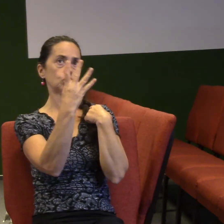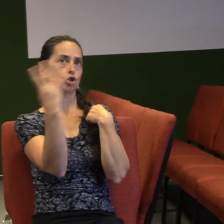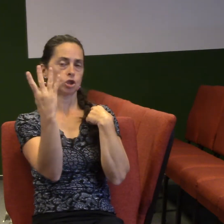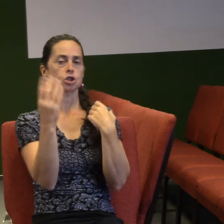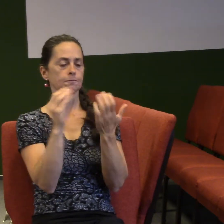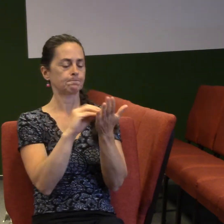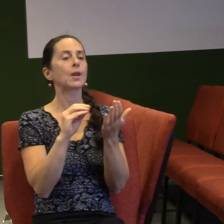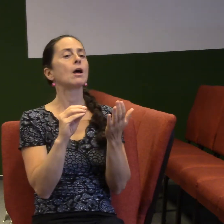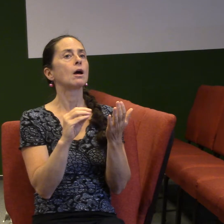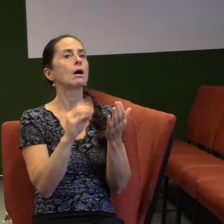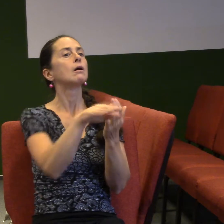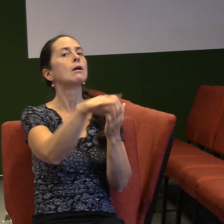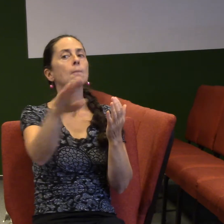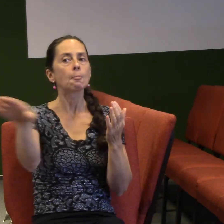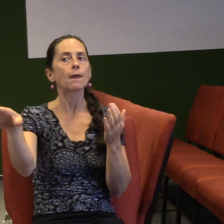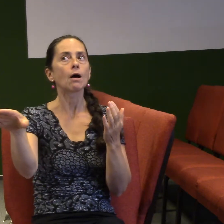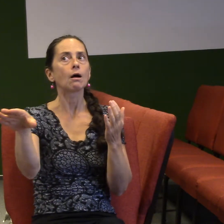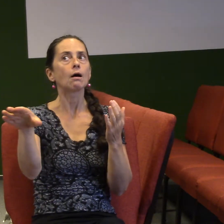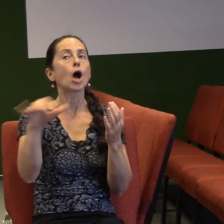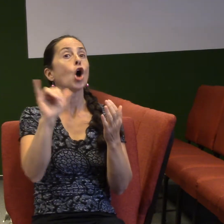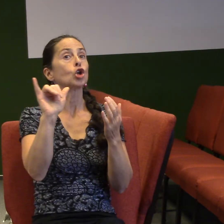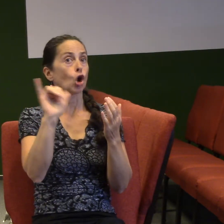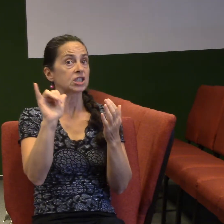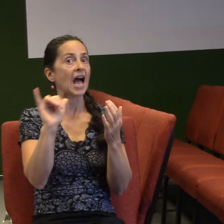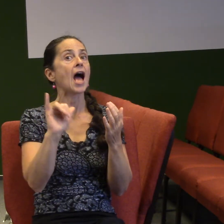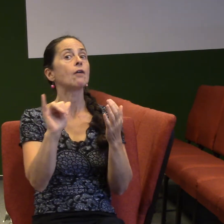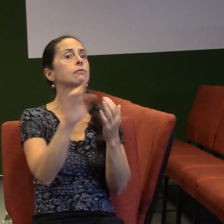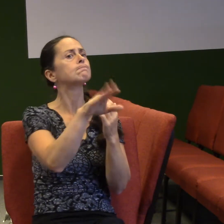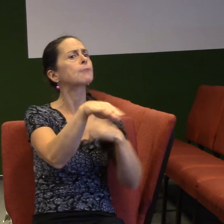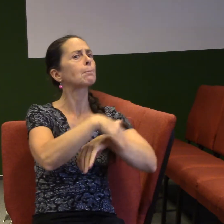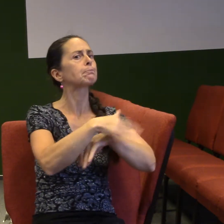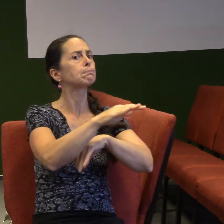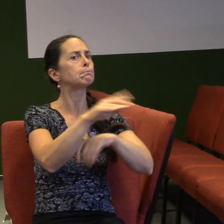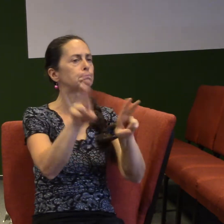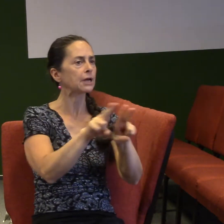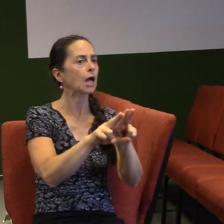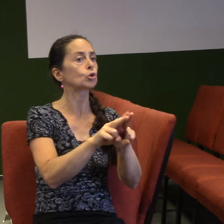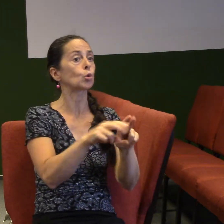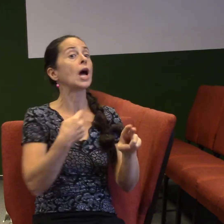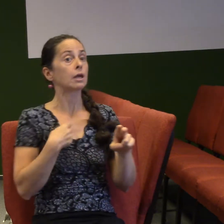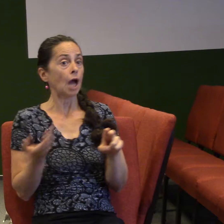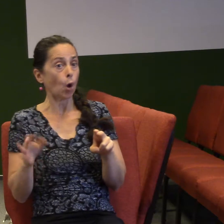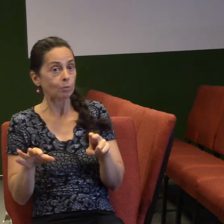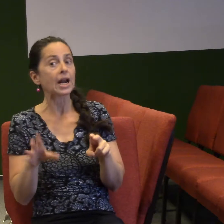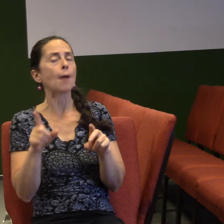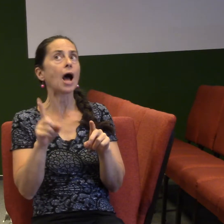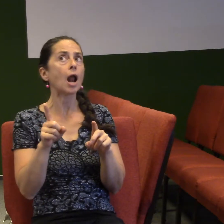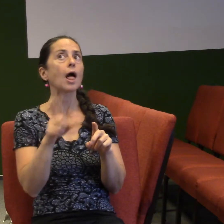Potom Jozef řekl svým bratrům, já umírám, ale Bůh vás jistě navštíví a vyvede vás odsud do země, kterou přísežně